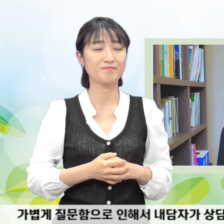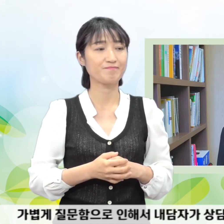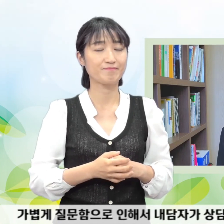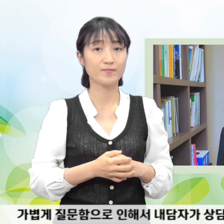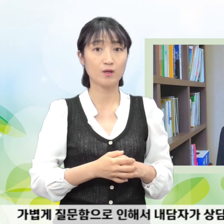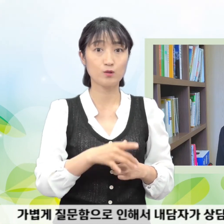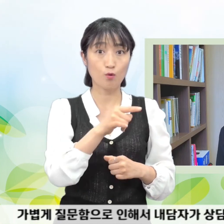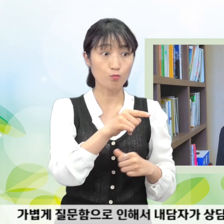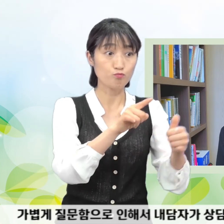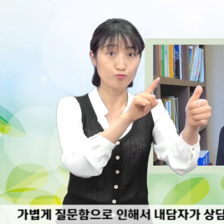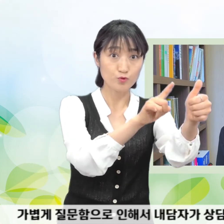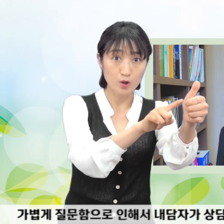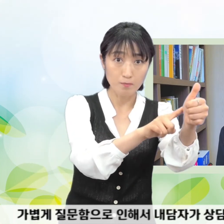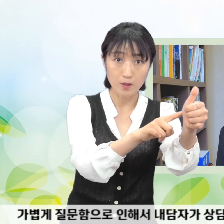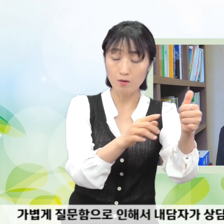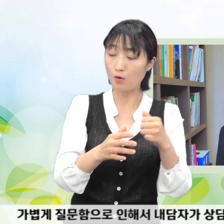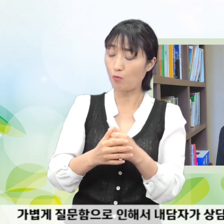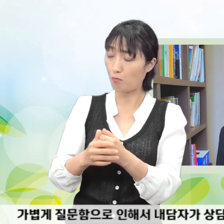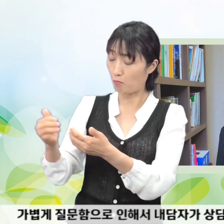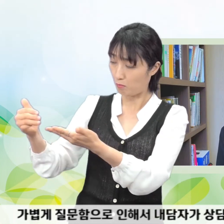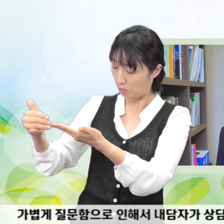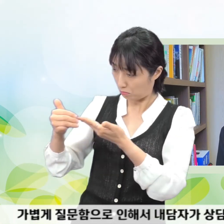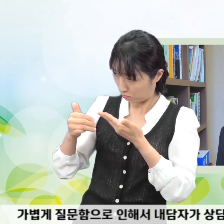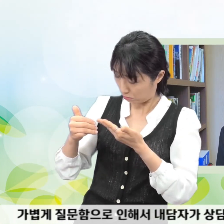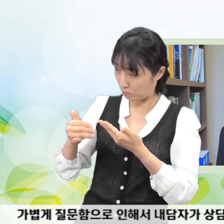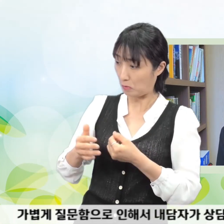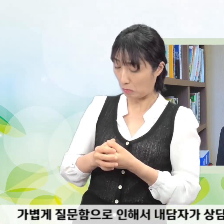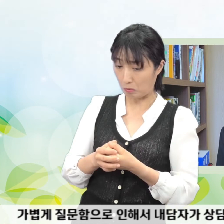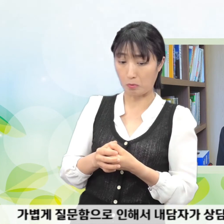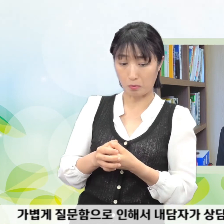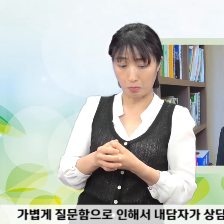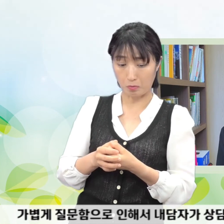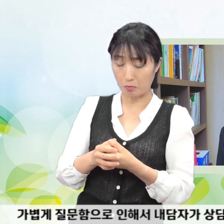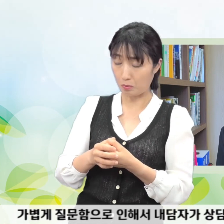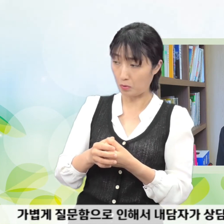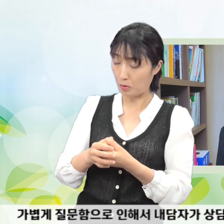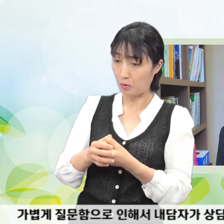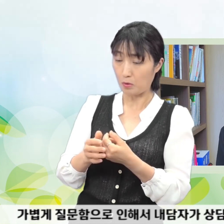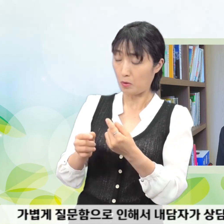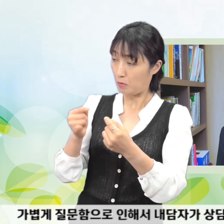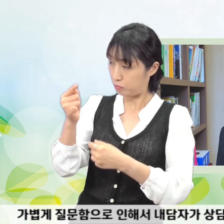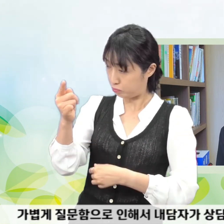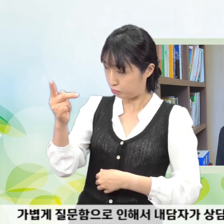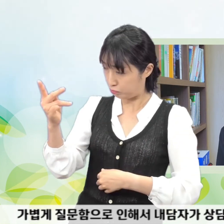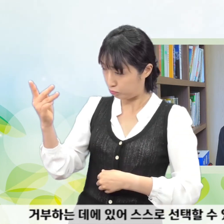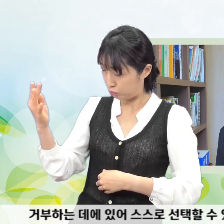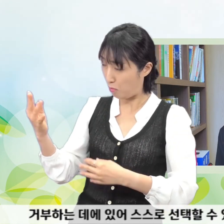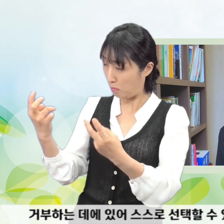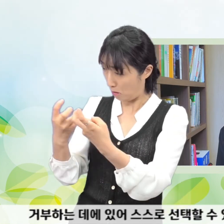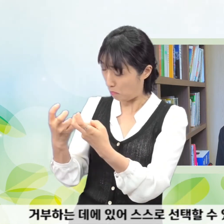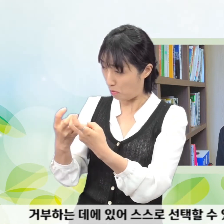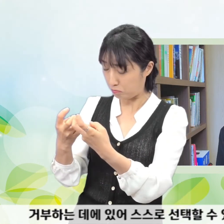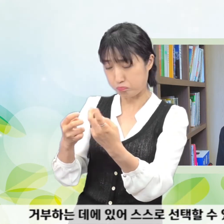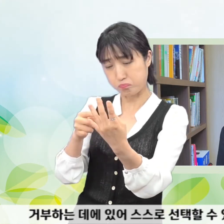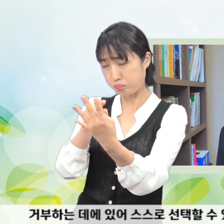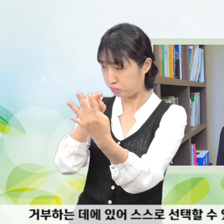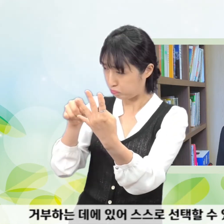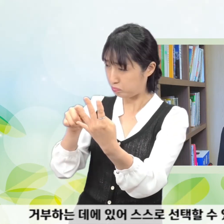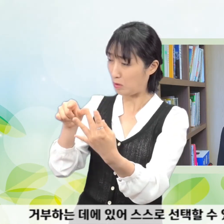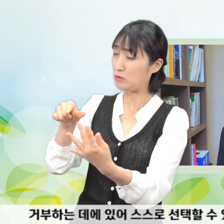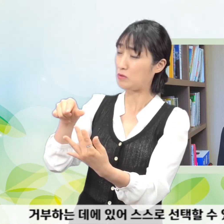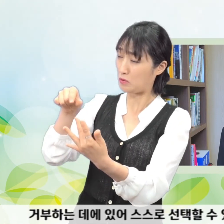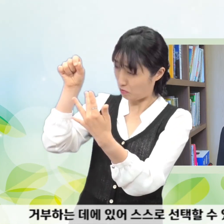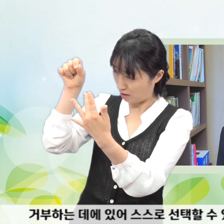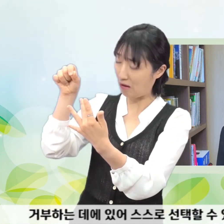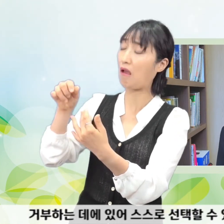던짐으로 인해서 이 내담자가 상담사의 이런 대안적 사고의 측면을 받아들일 수도 있고 버릴 수도 있고 그걸 스스로